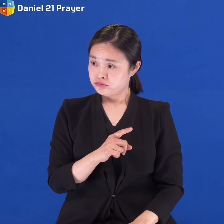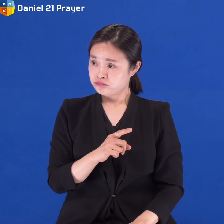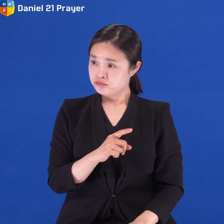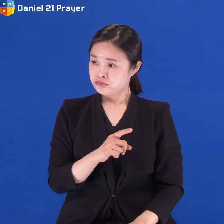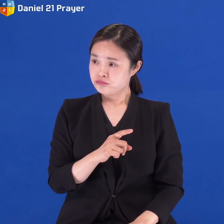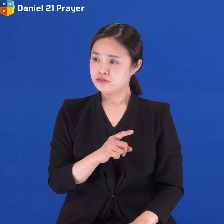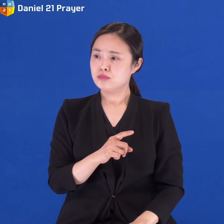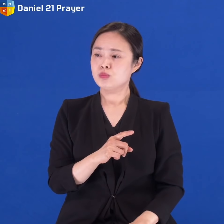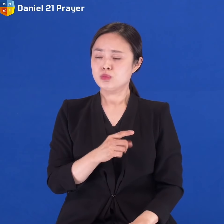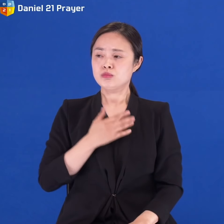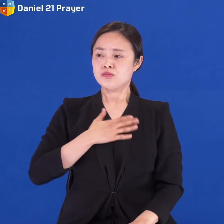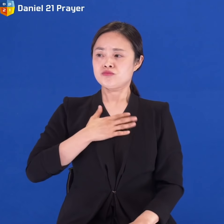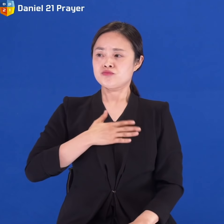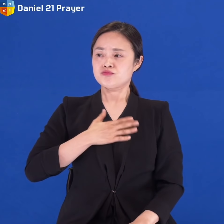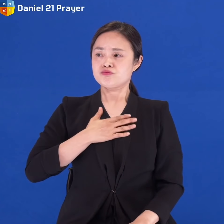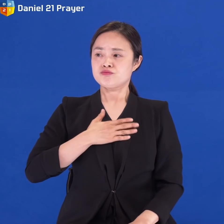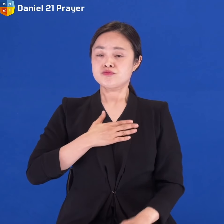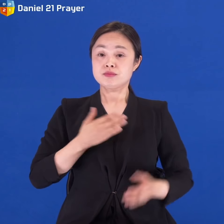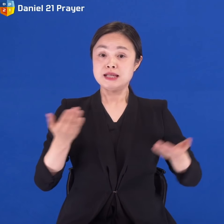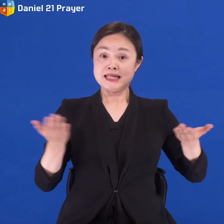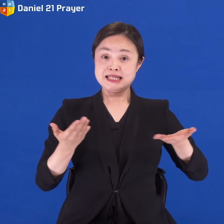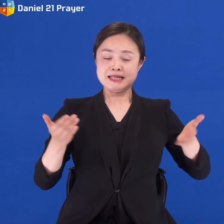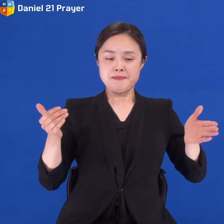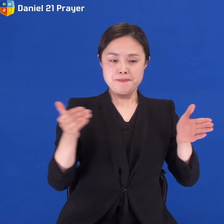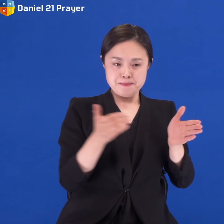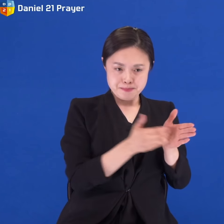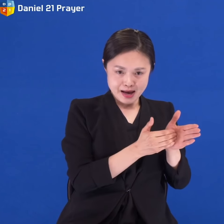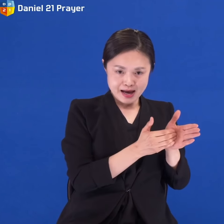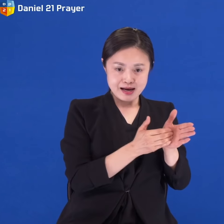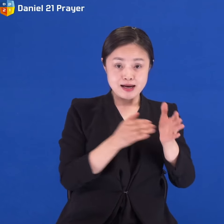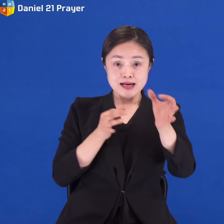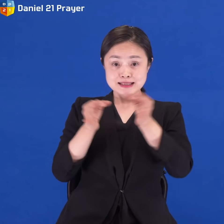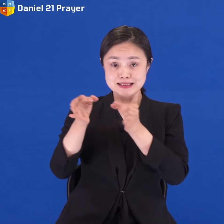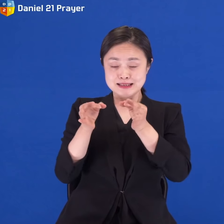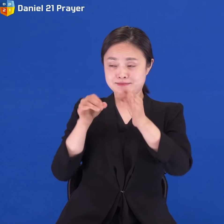끝나는 대로 양재시장에 갔습니다.